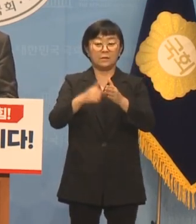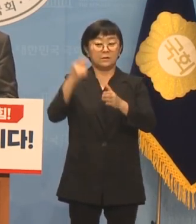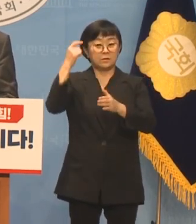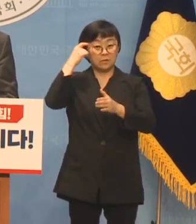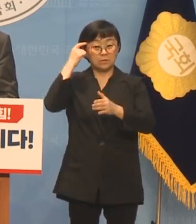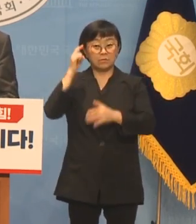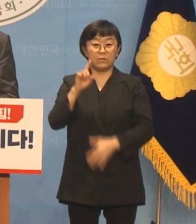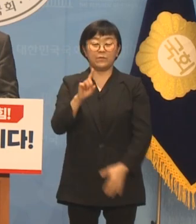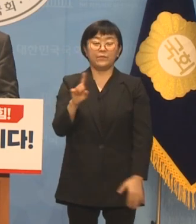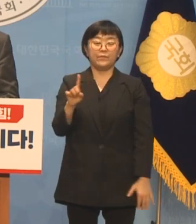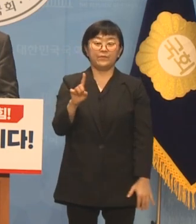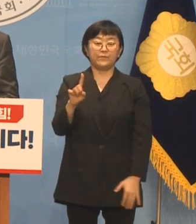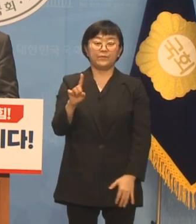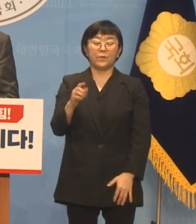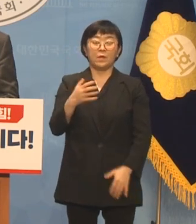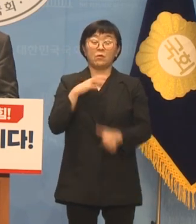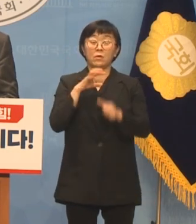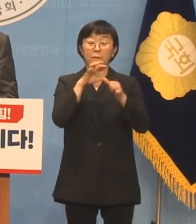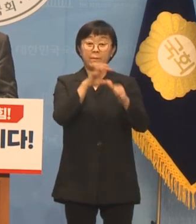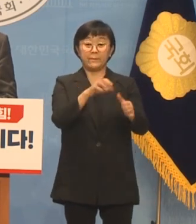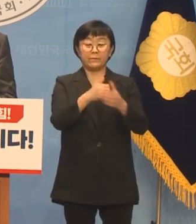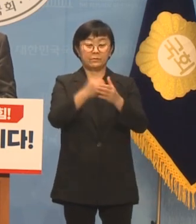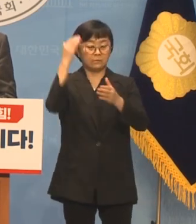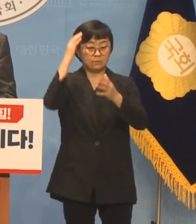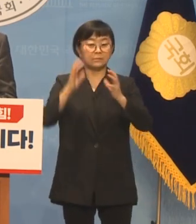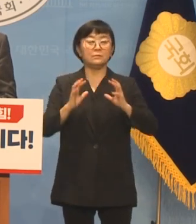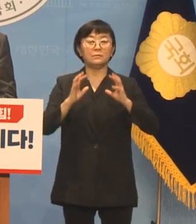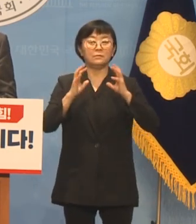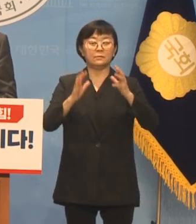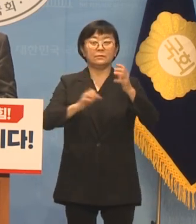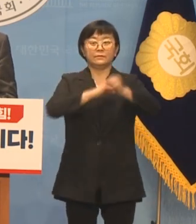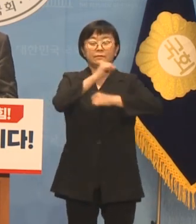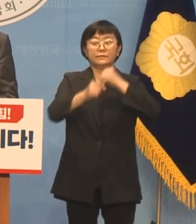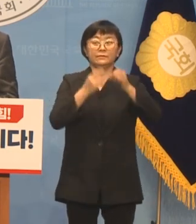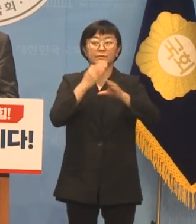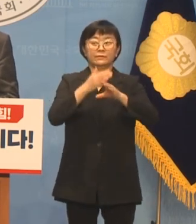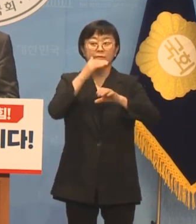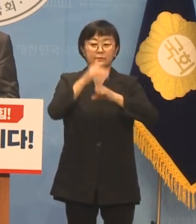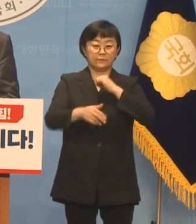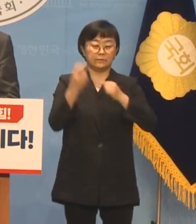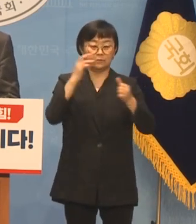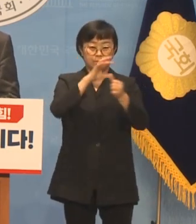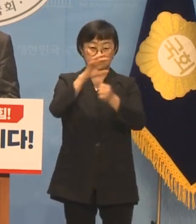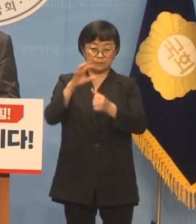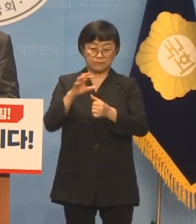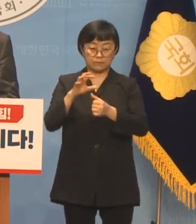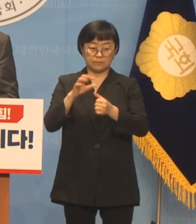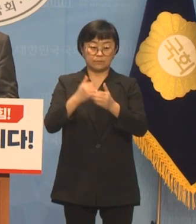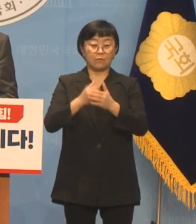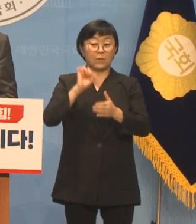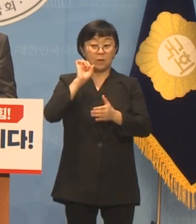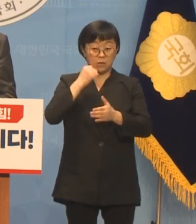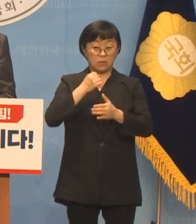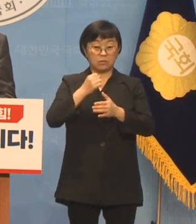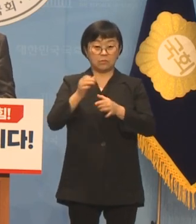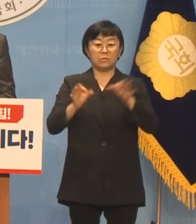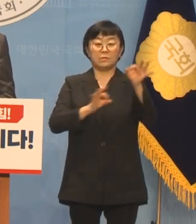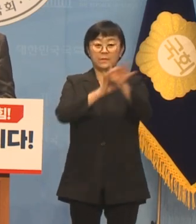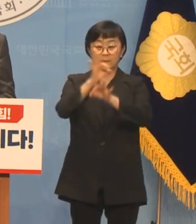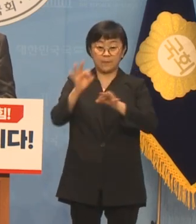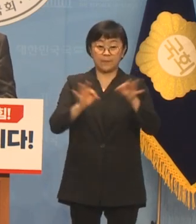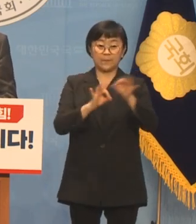정신은 위협받고 있는 대한민국의 자유민주주의를 지키고 어려운